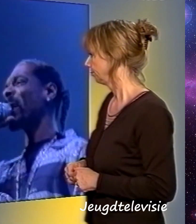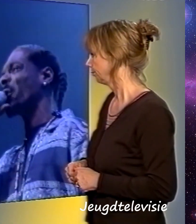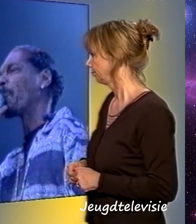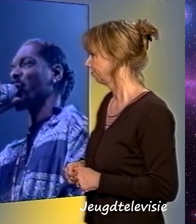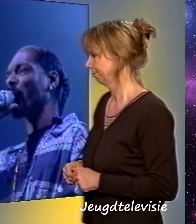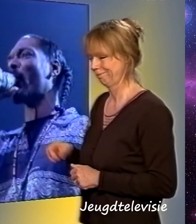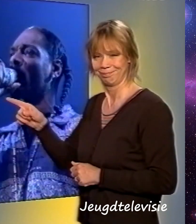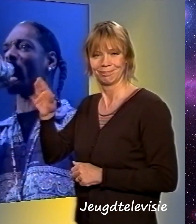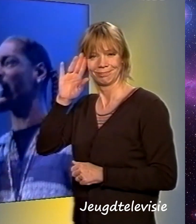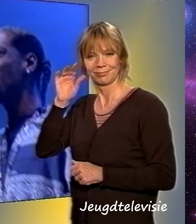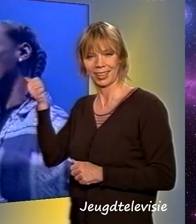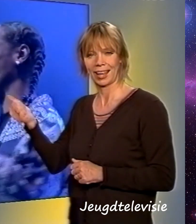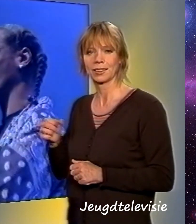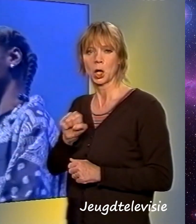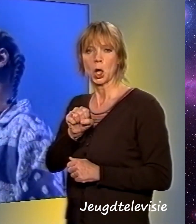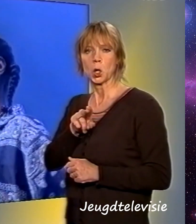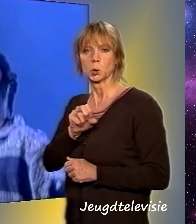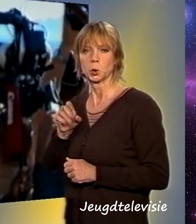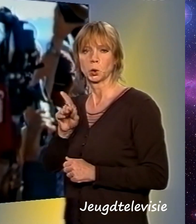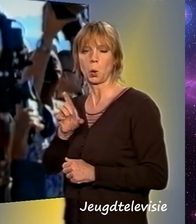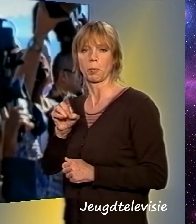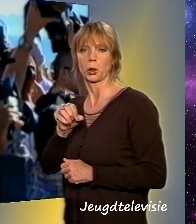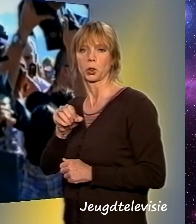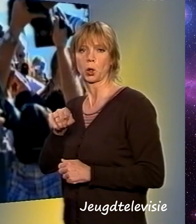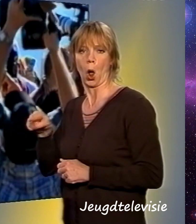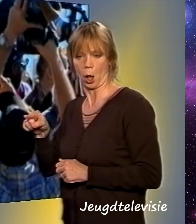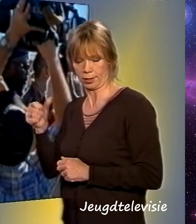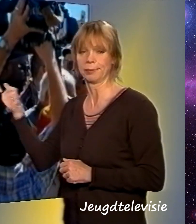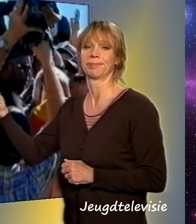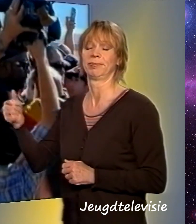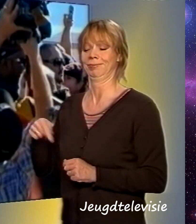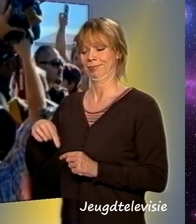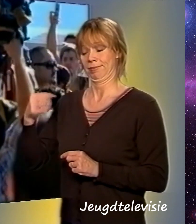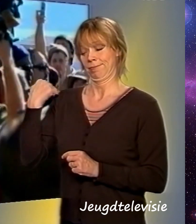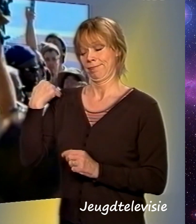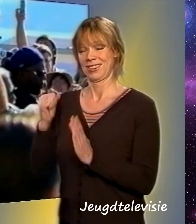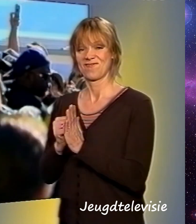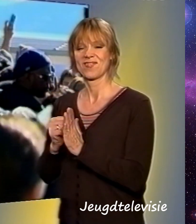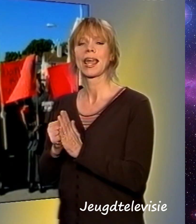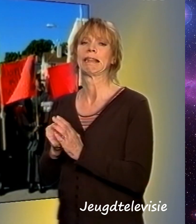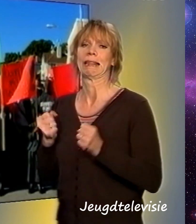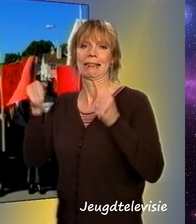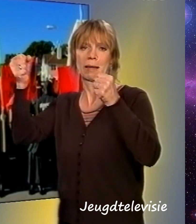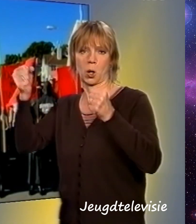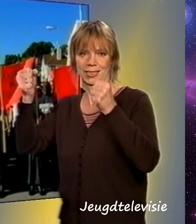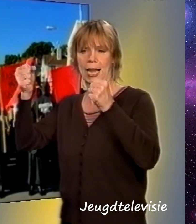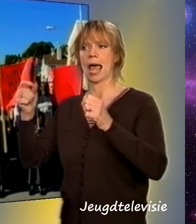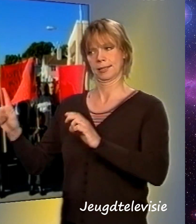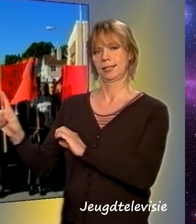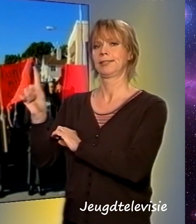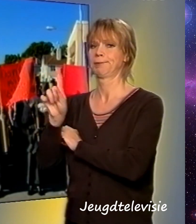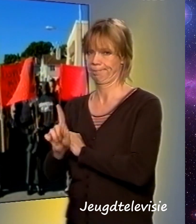zo kennen we snoep dook als wrapper maar dit weekend was hij aanwezig bij een grote demonstratie honderden mensen protesteerden